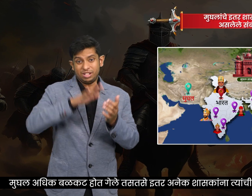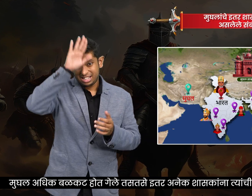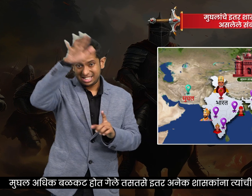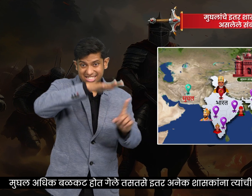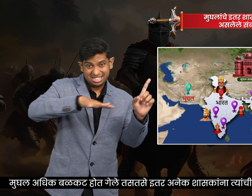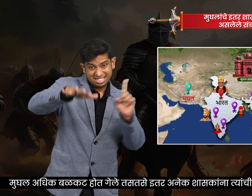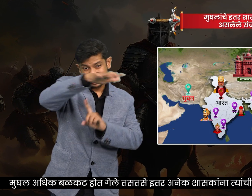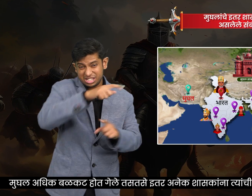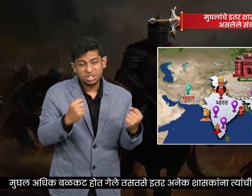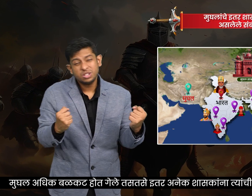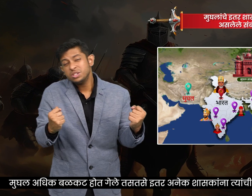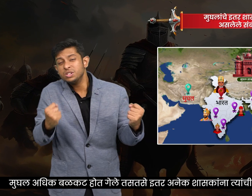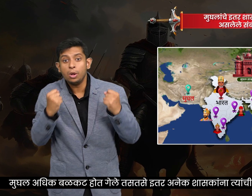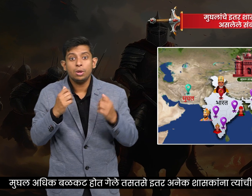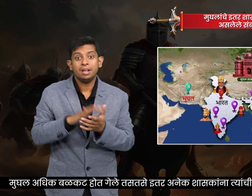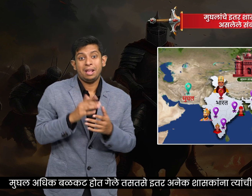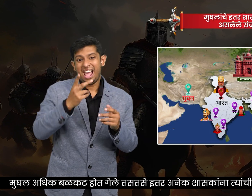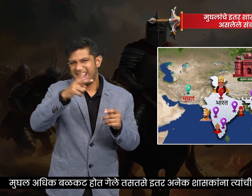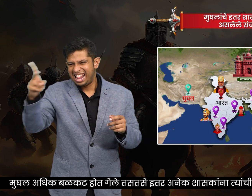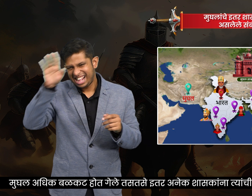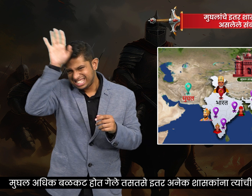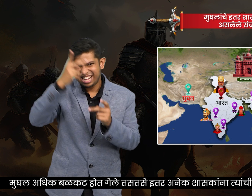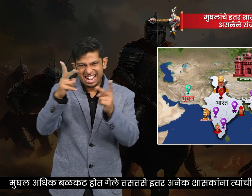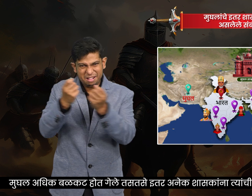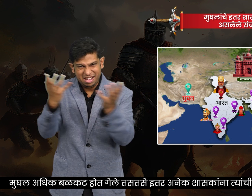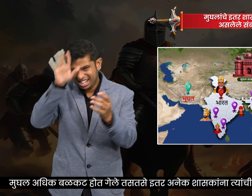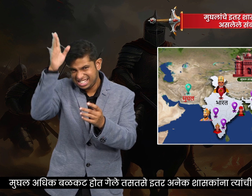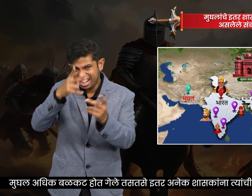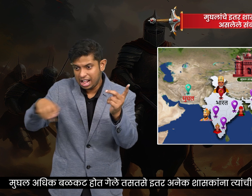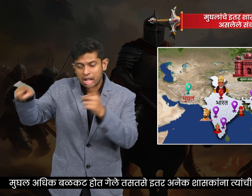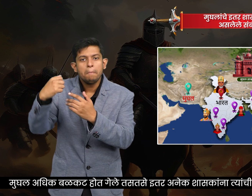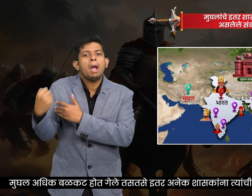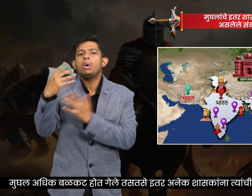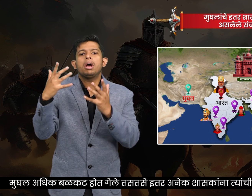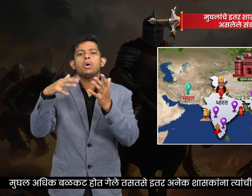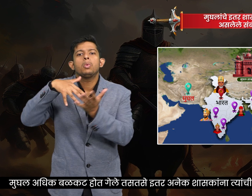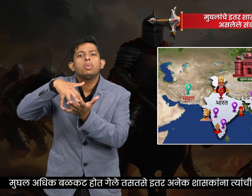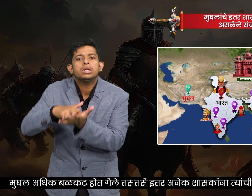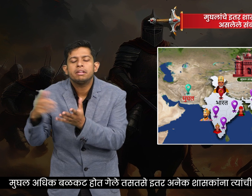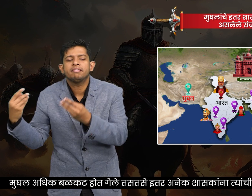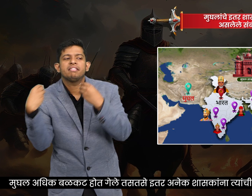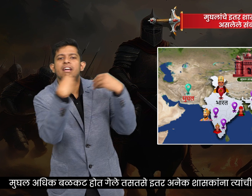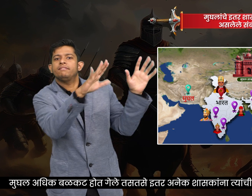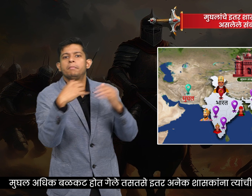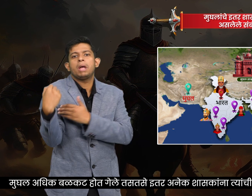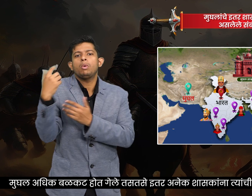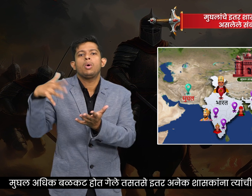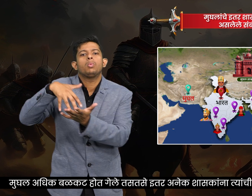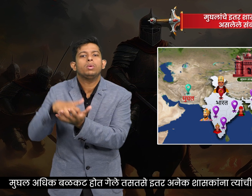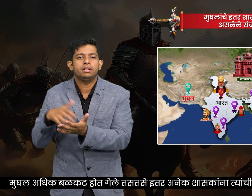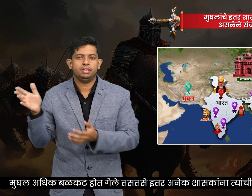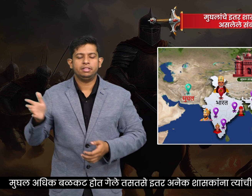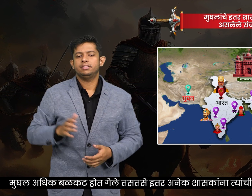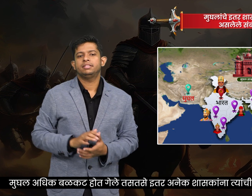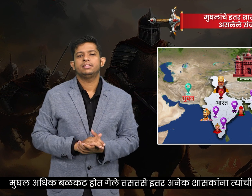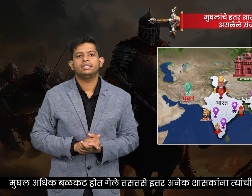मुघल अधिक भटकट होत गेले तसे इतर अनेक शासकांना त्यांची सत्ता सोडावी लागली.